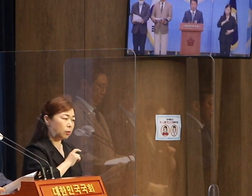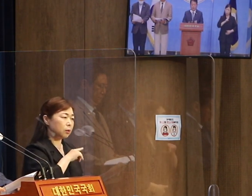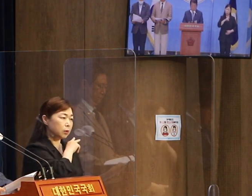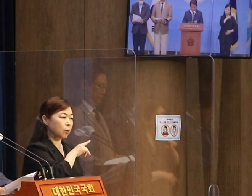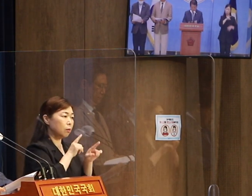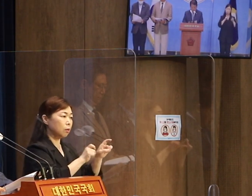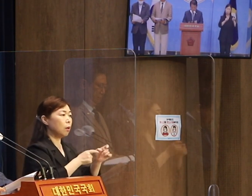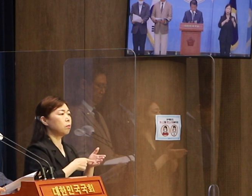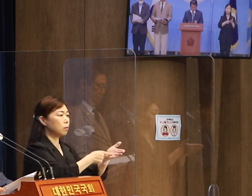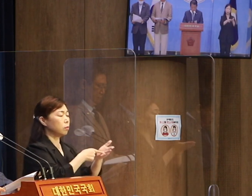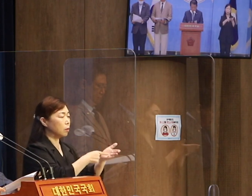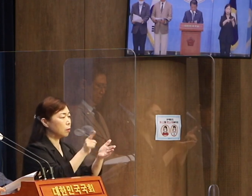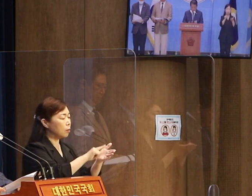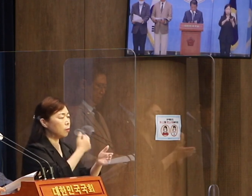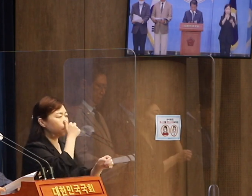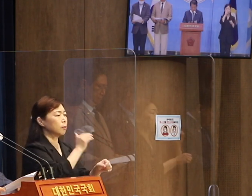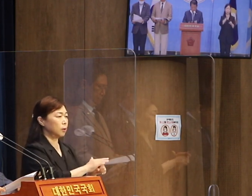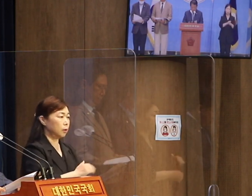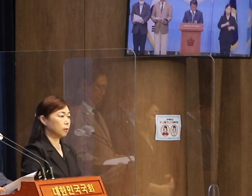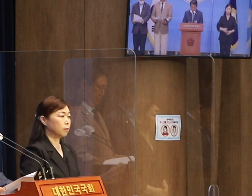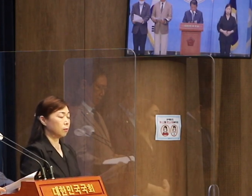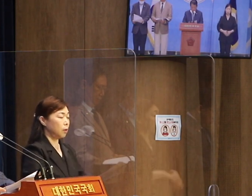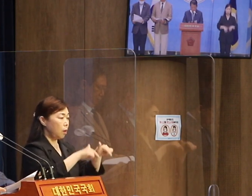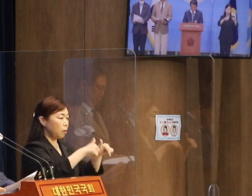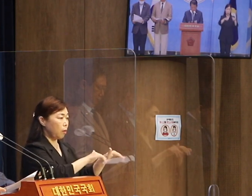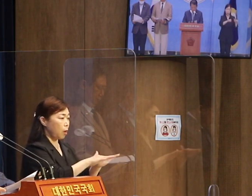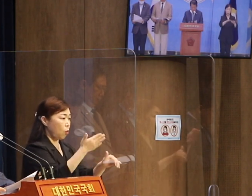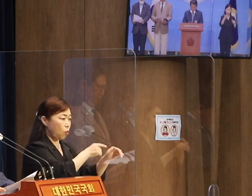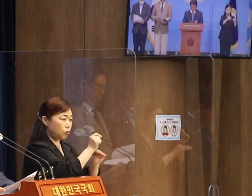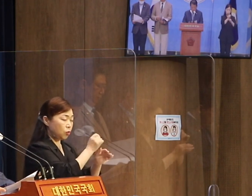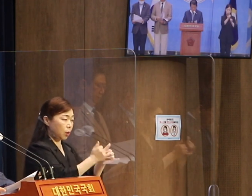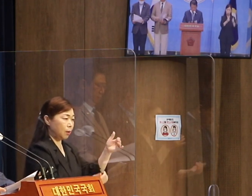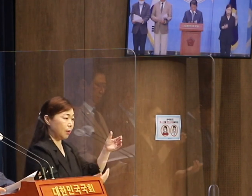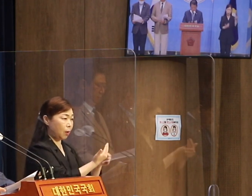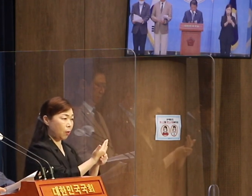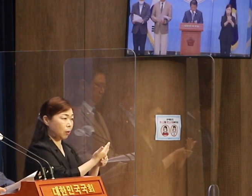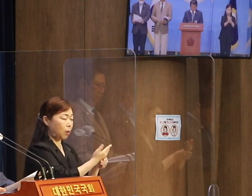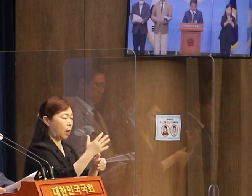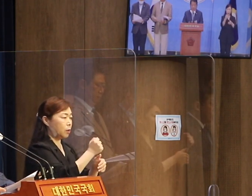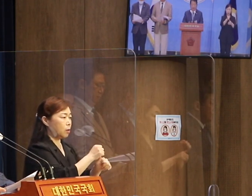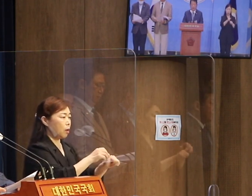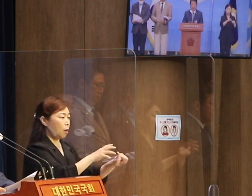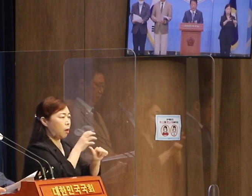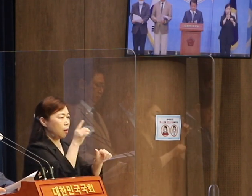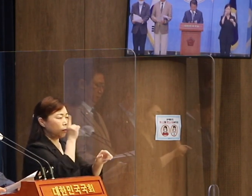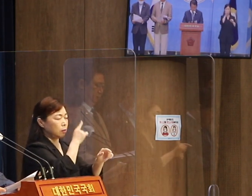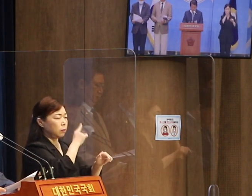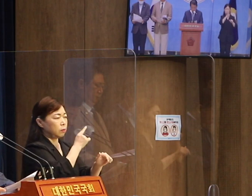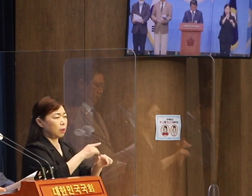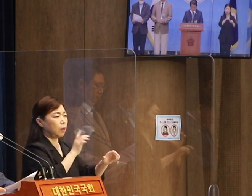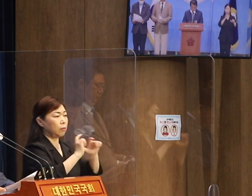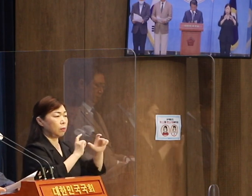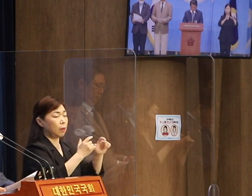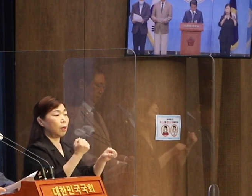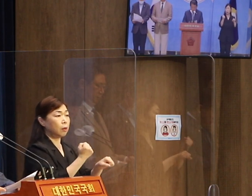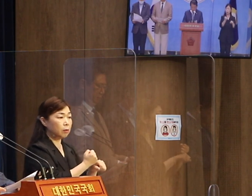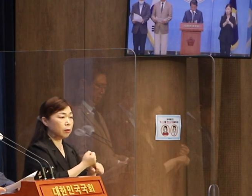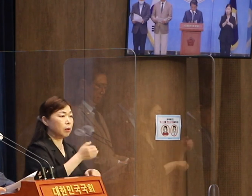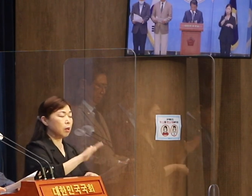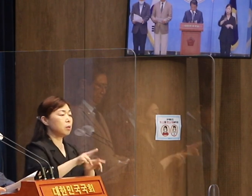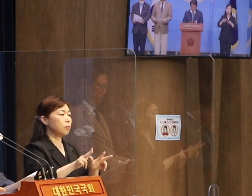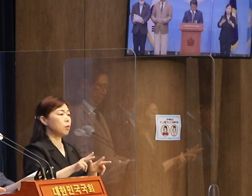불과합니다. 서해 공무원 사망 사건으로 정쟁을 지속하더니 하다하다 이제는 16명을